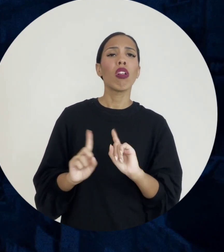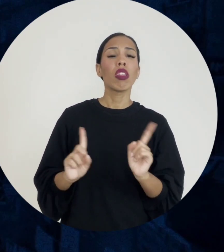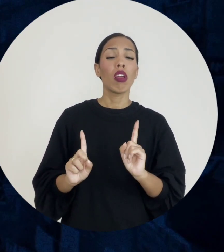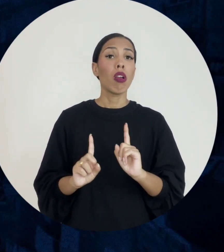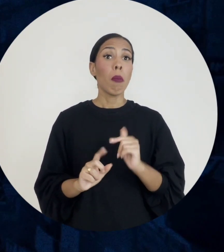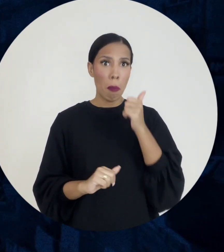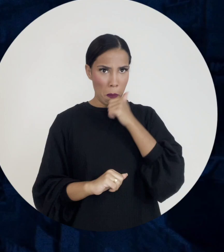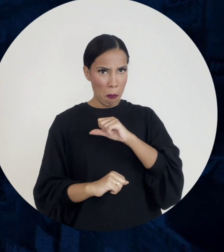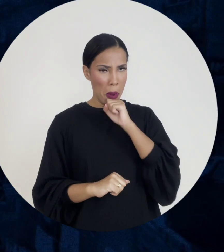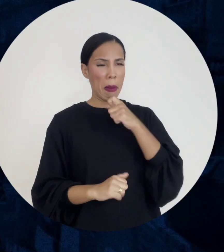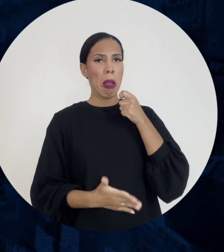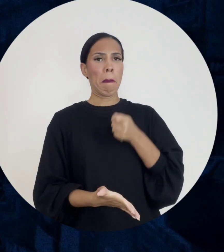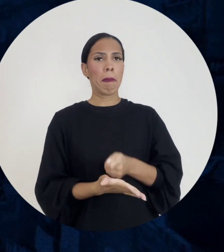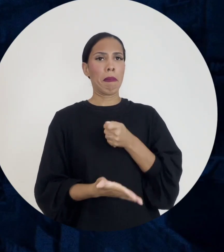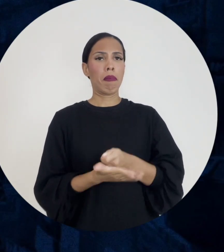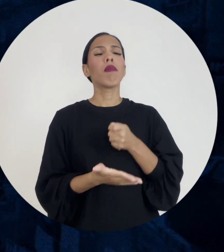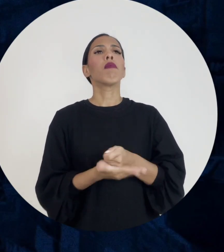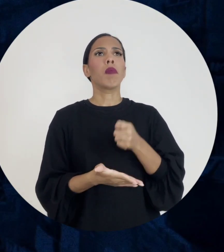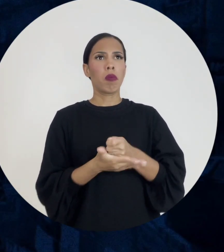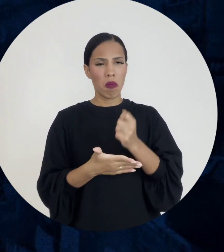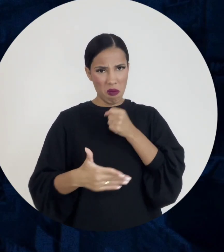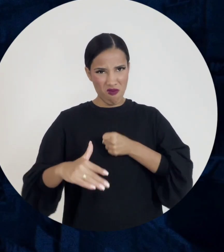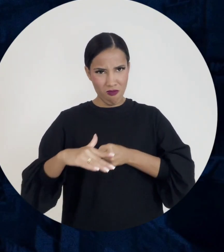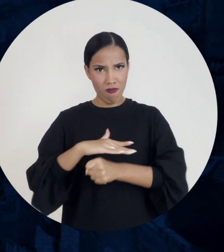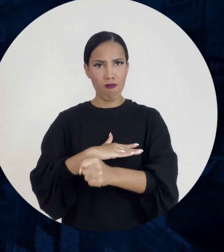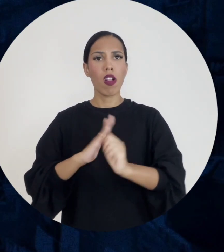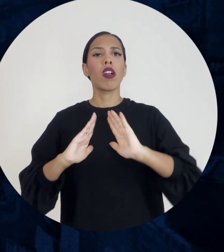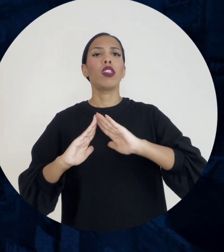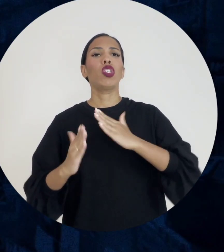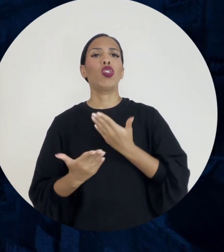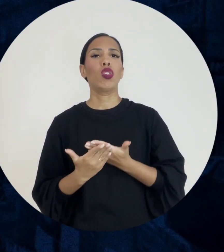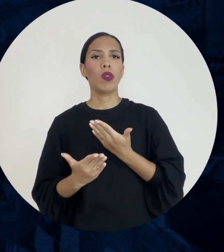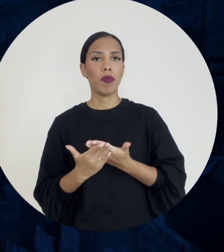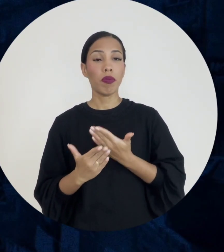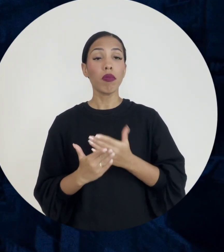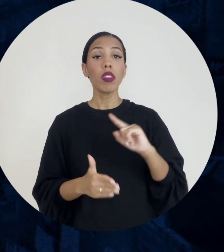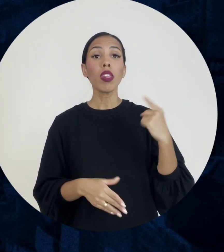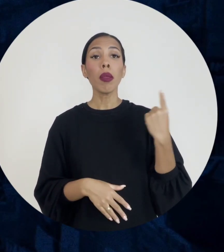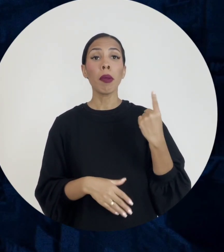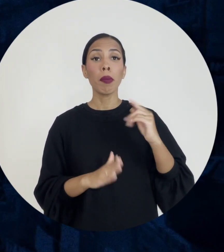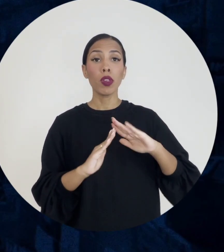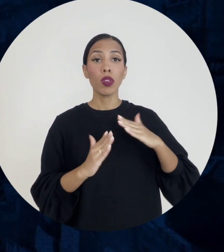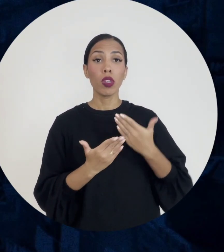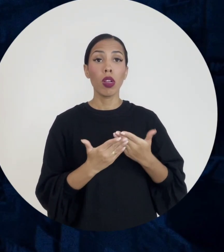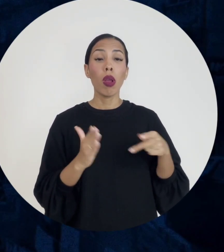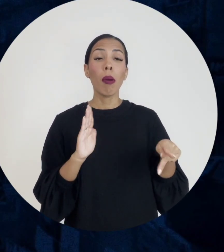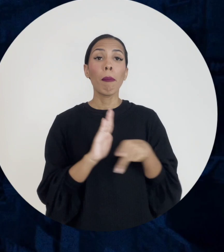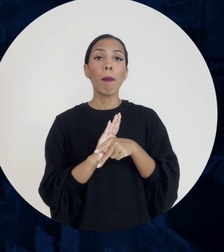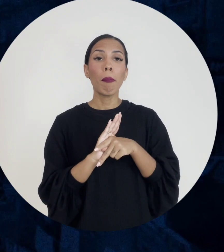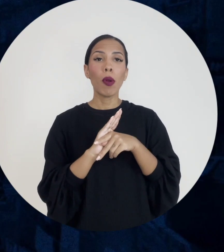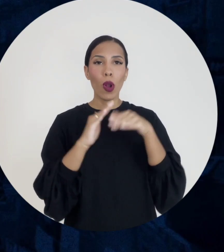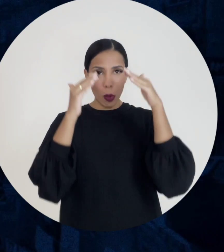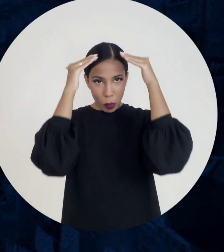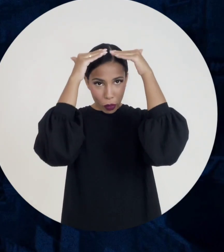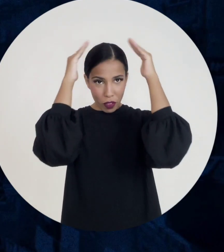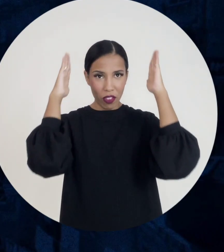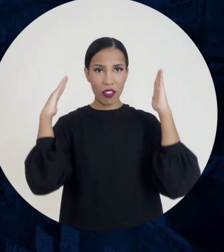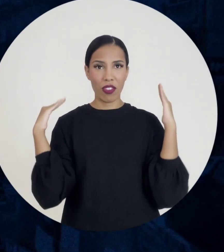minha primeira escola foi no Colégio de Freira, né? Era na mesma rua, e era a melhor escola que tinha na